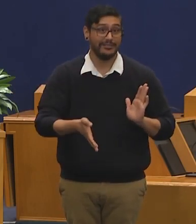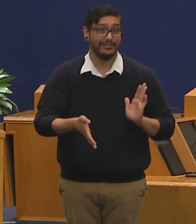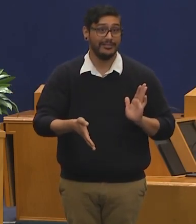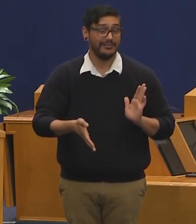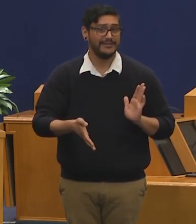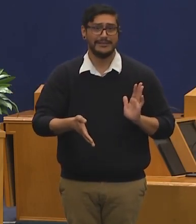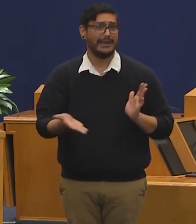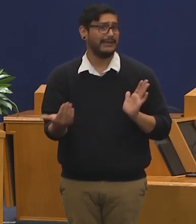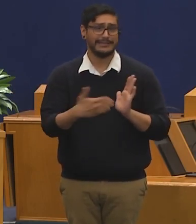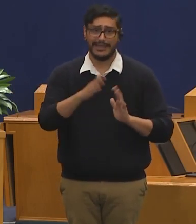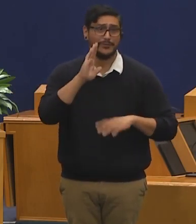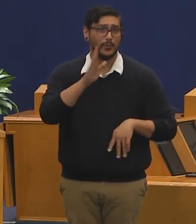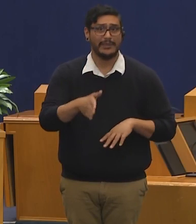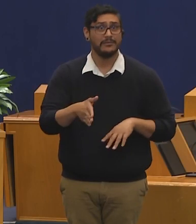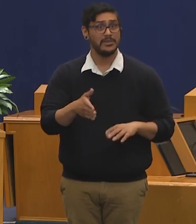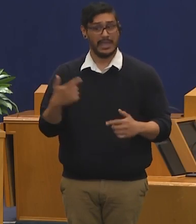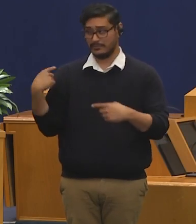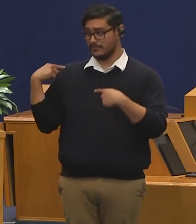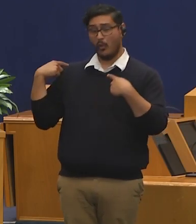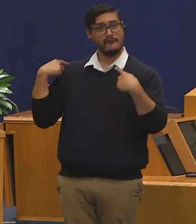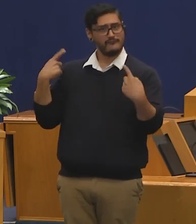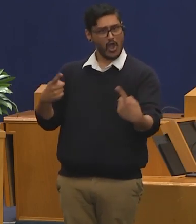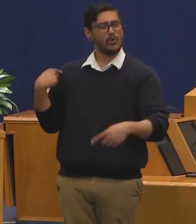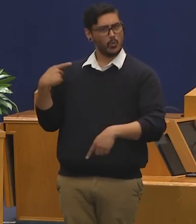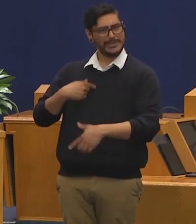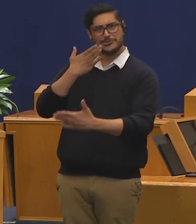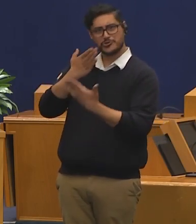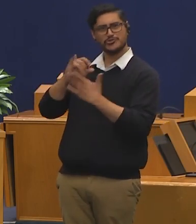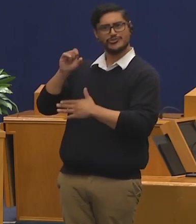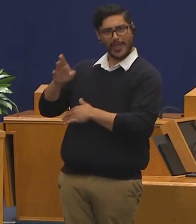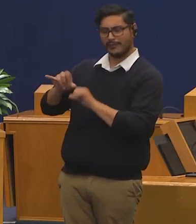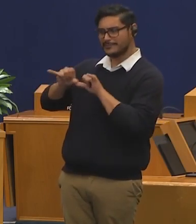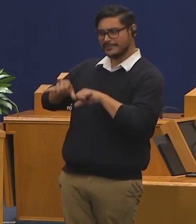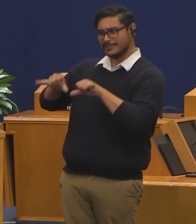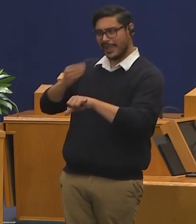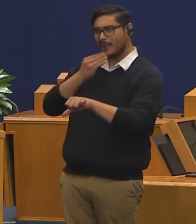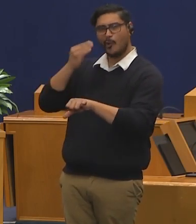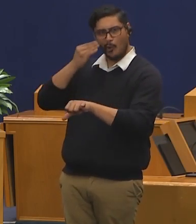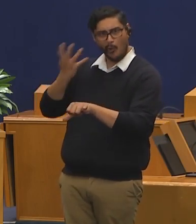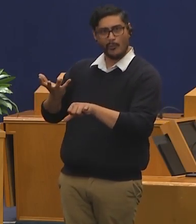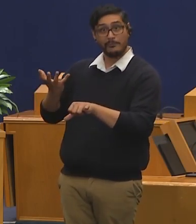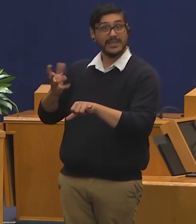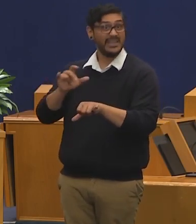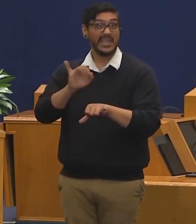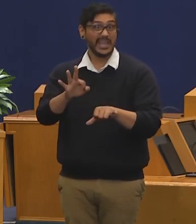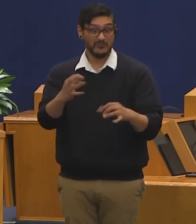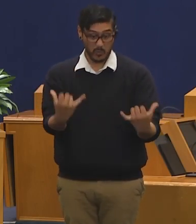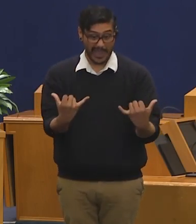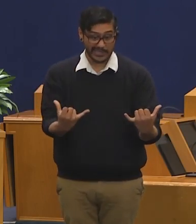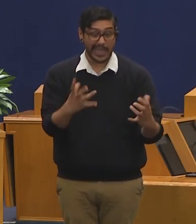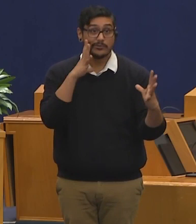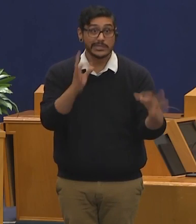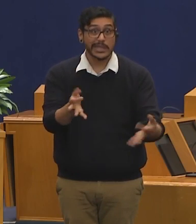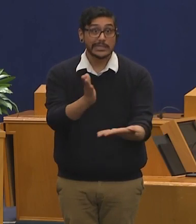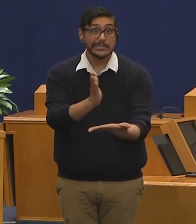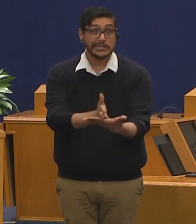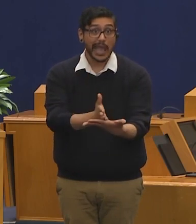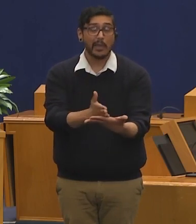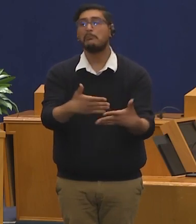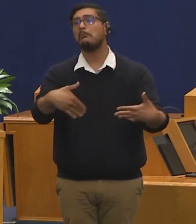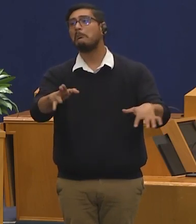por cumplir con las directivas de mantener en casa, pues son en vano, porque aceleramos